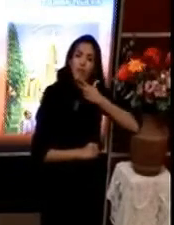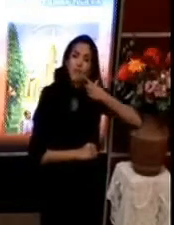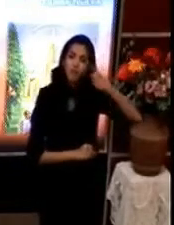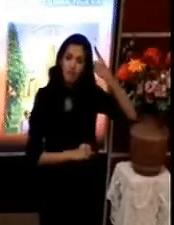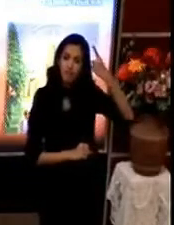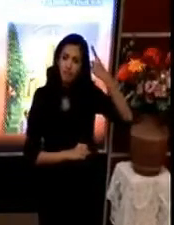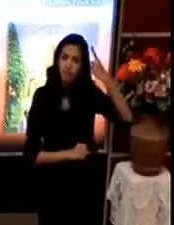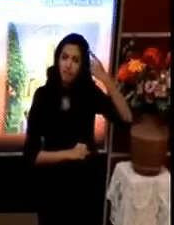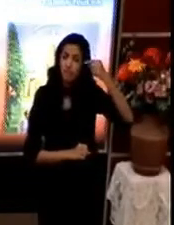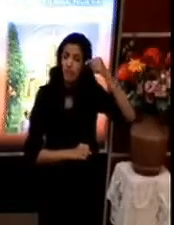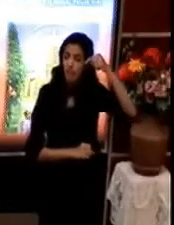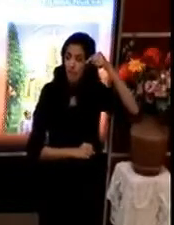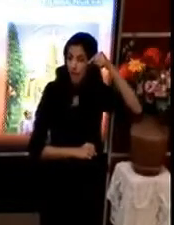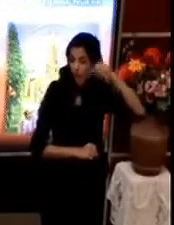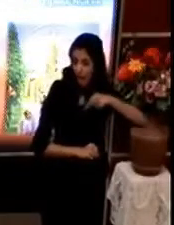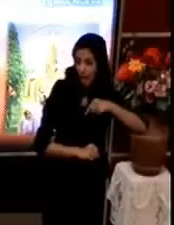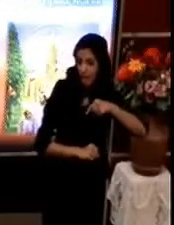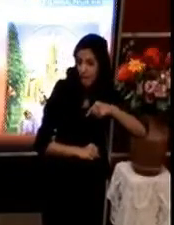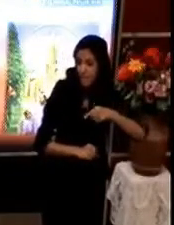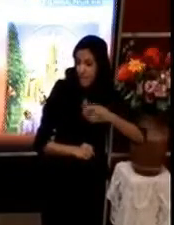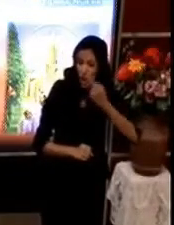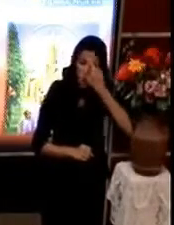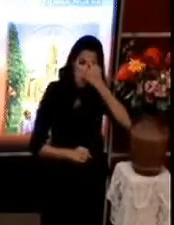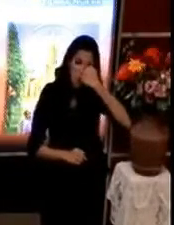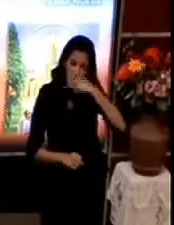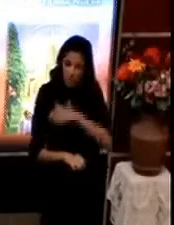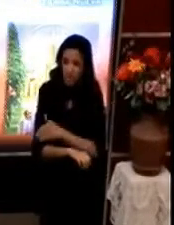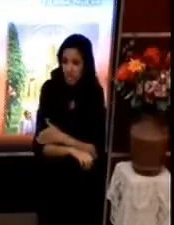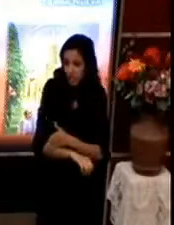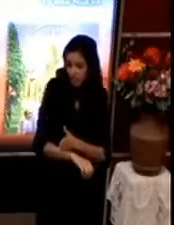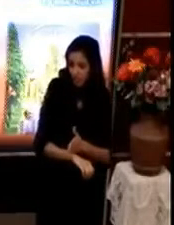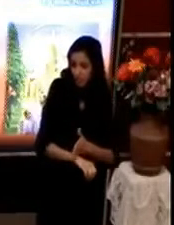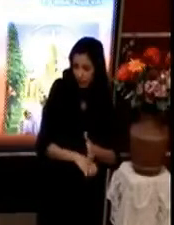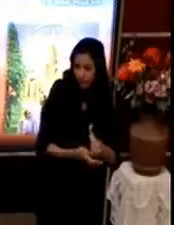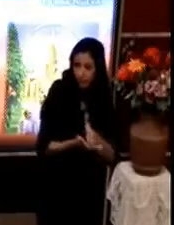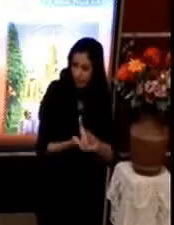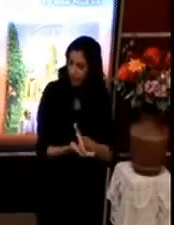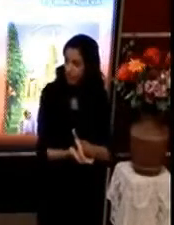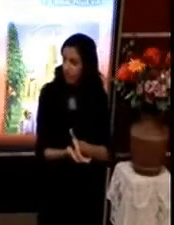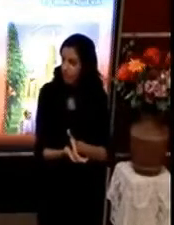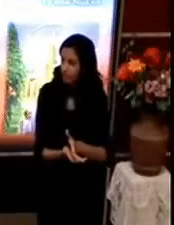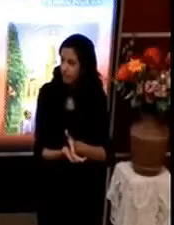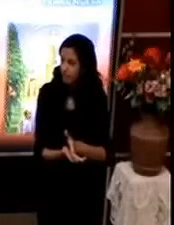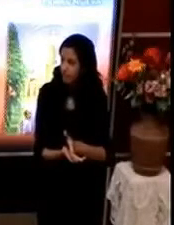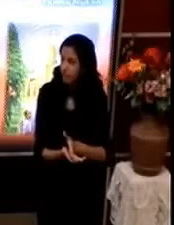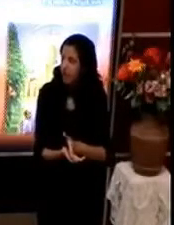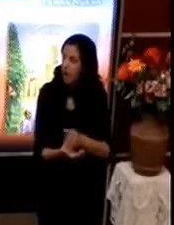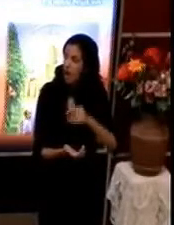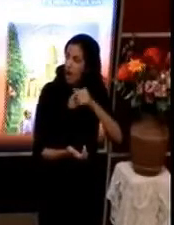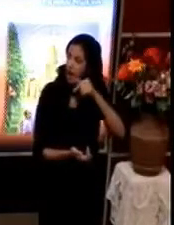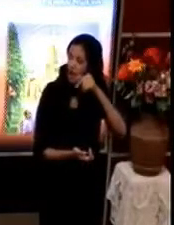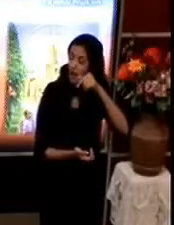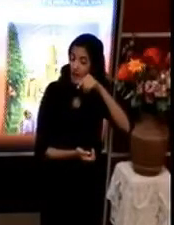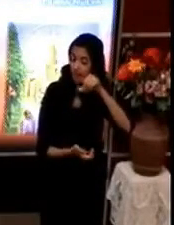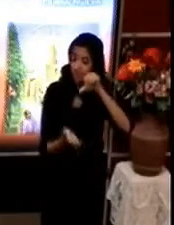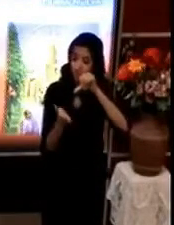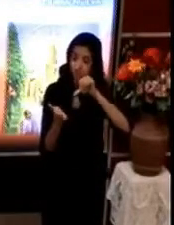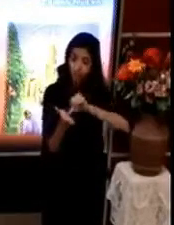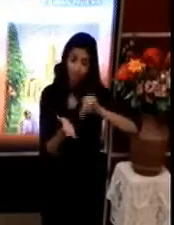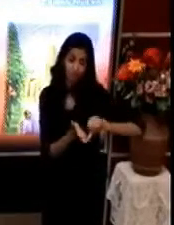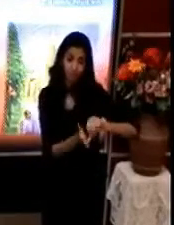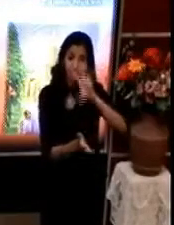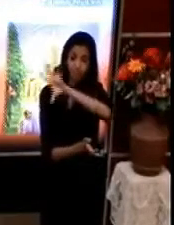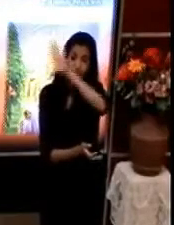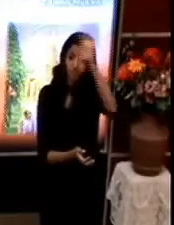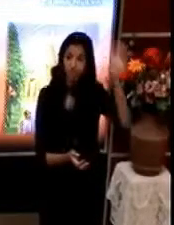hora postrera. Y dice el versículo 3, y andarán las naciones a tu luz y los